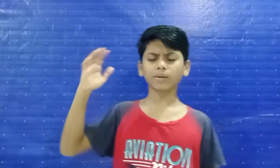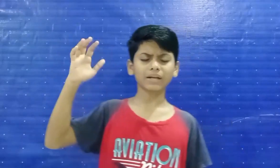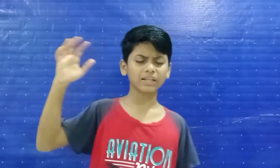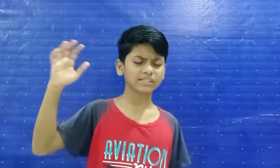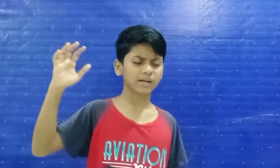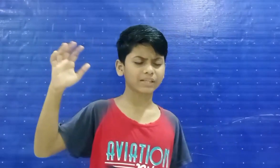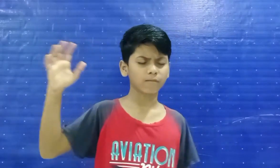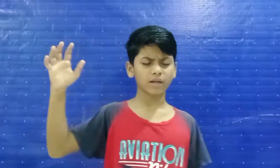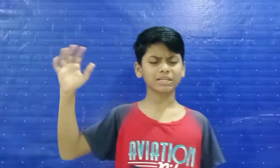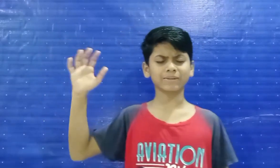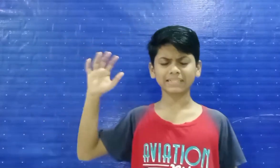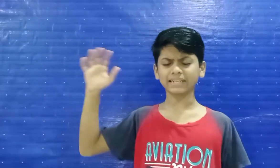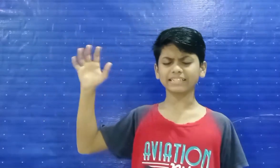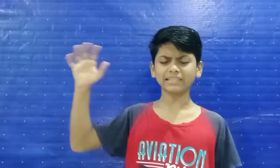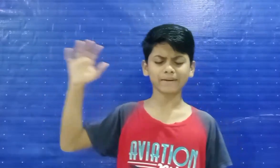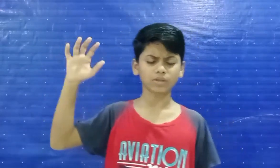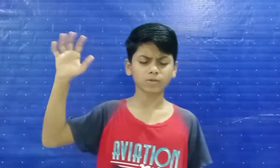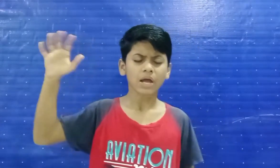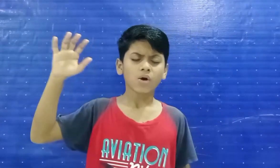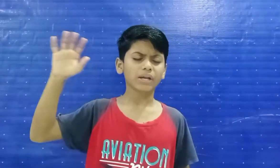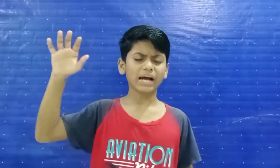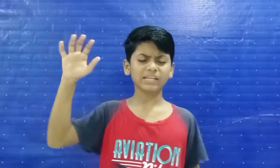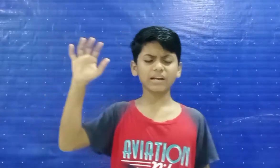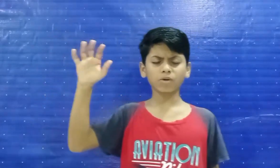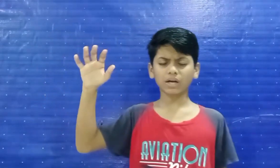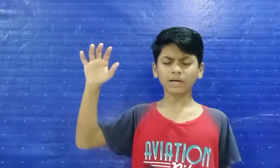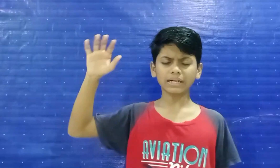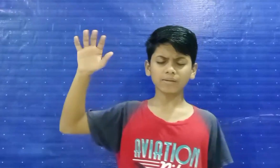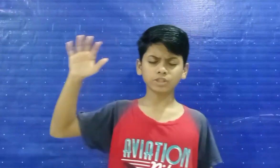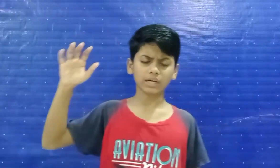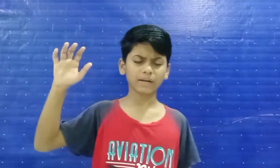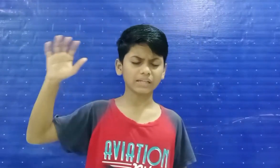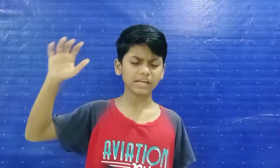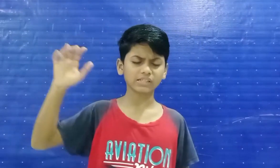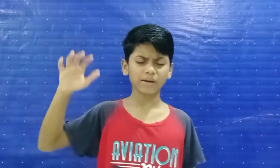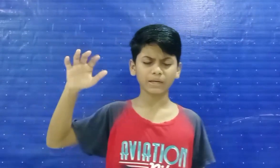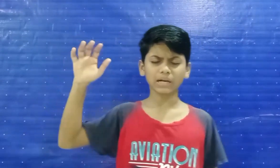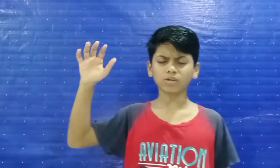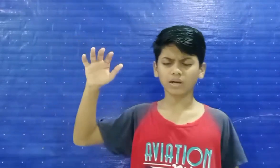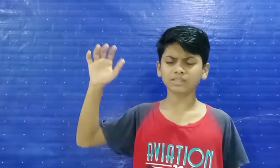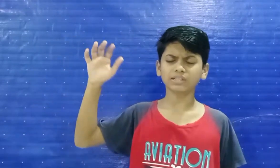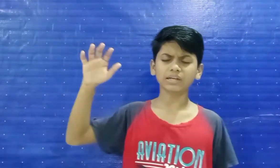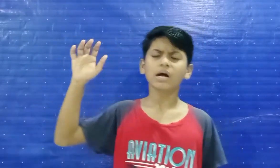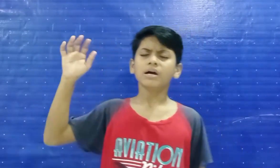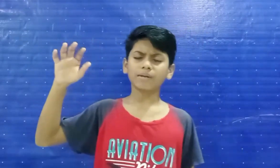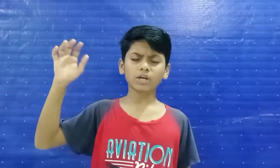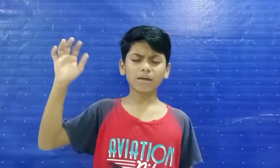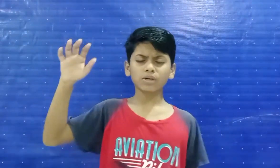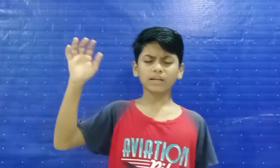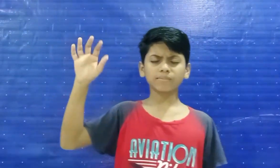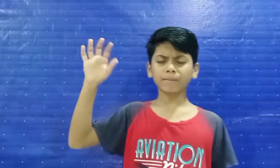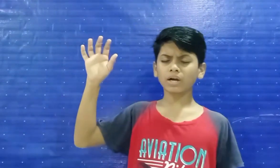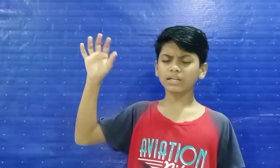dige bosh kare bare andre las kare andro bunde bosh kare dige dendre ba kondre bosh bare andre bote ka bagra dige bosh kare bare andre las kare andro bunde bosh kare dige dendre